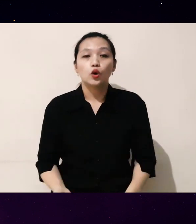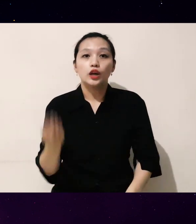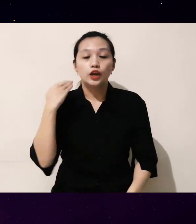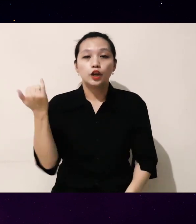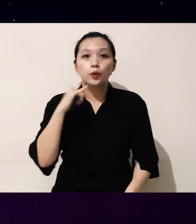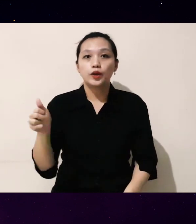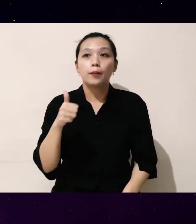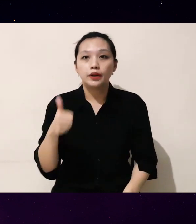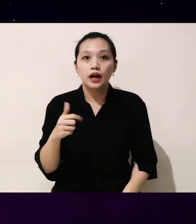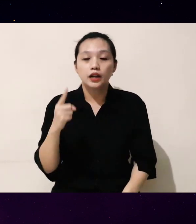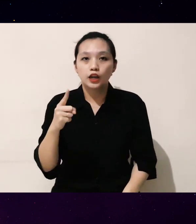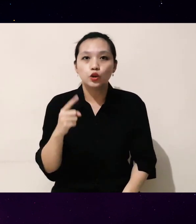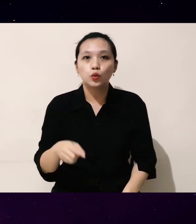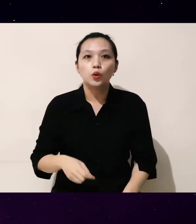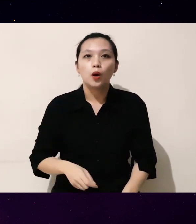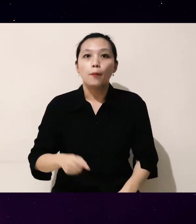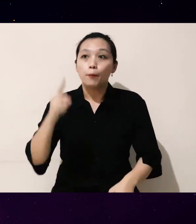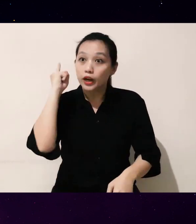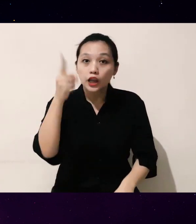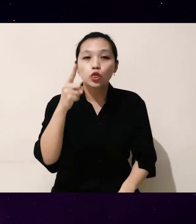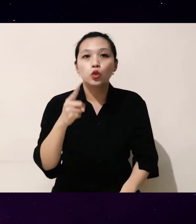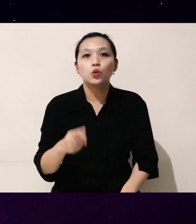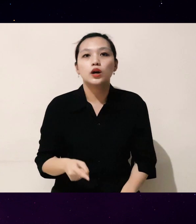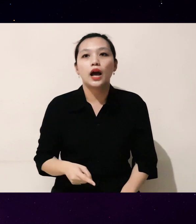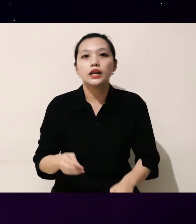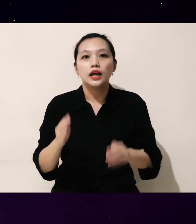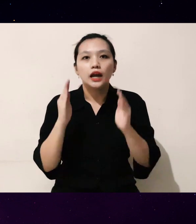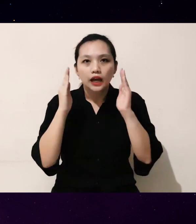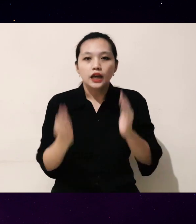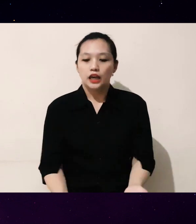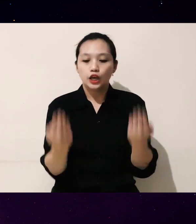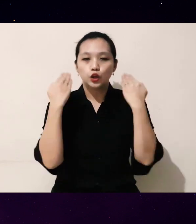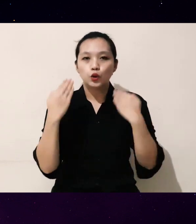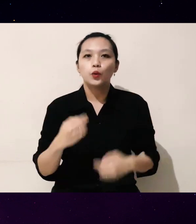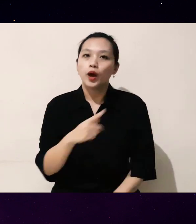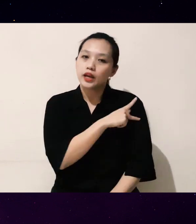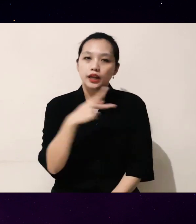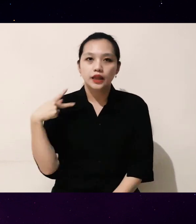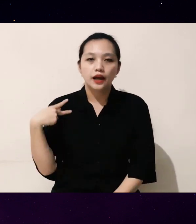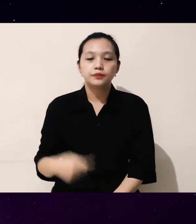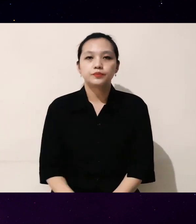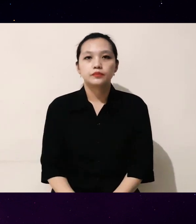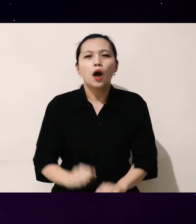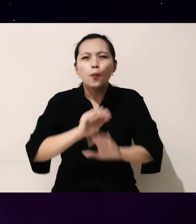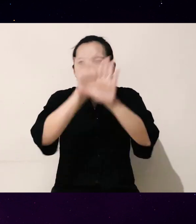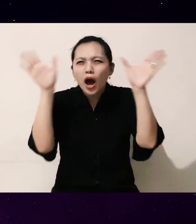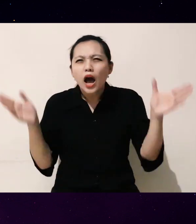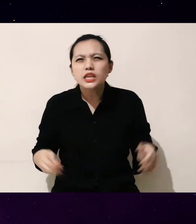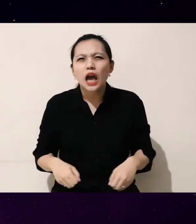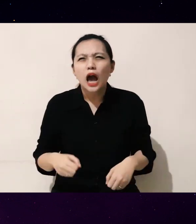yang kita harus lakukan dalam kehidupan kita. Sering sekali masalah dan kegagalan dalam kehidupan